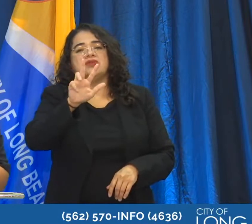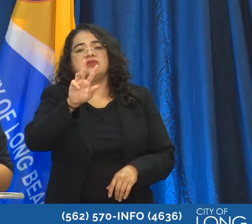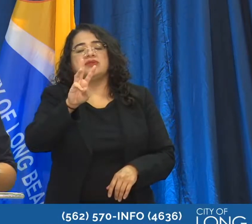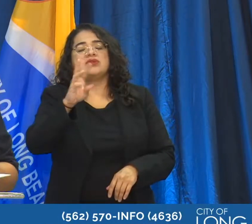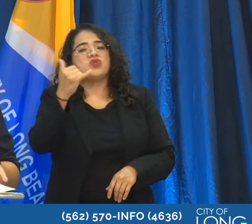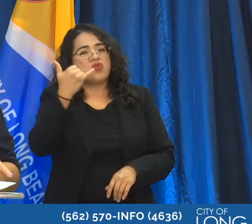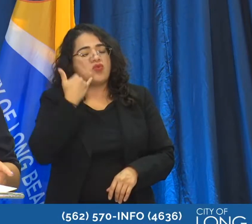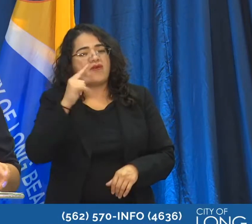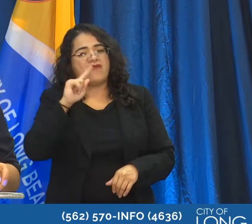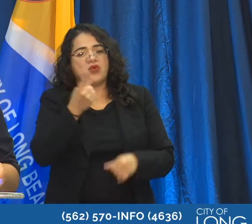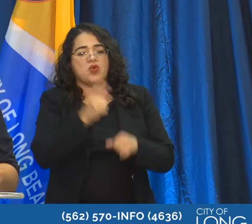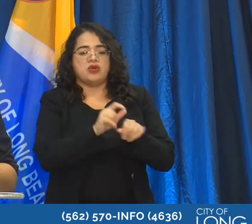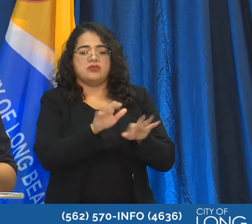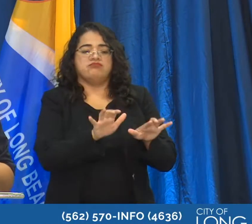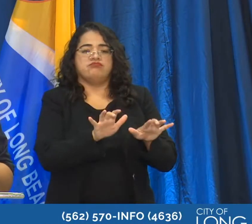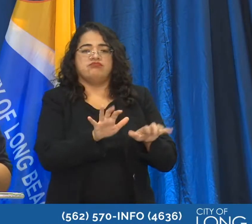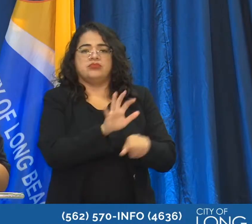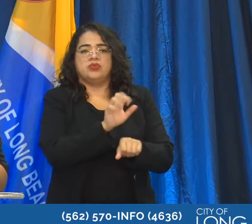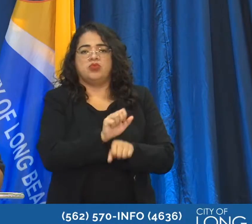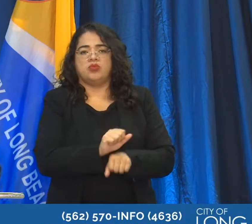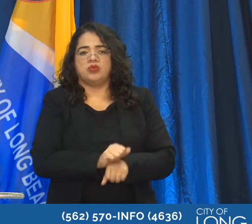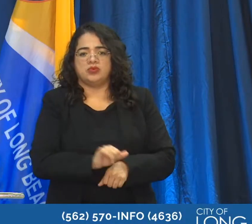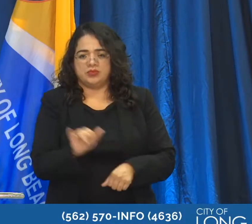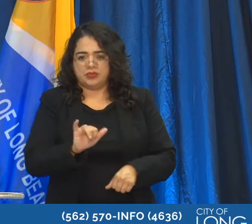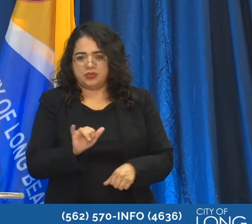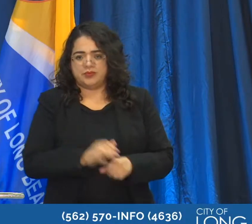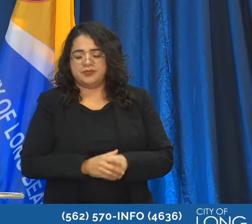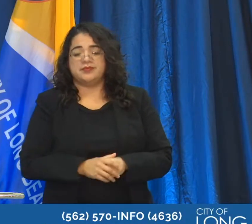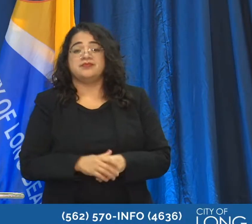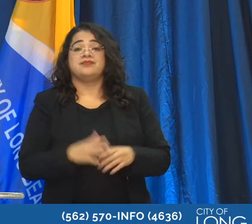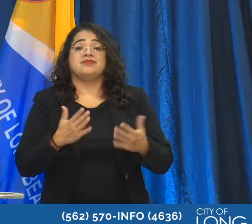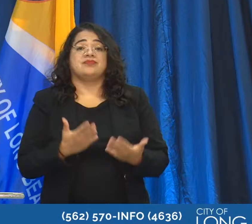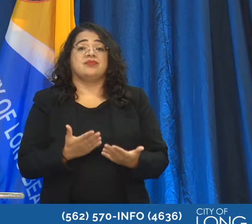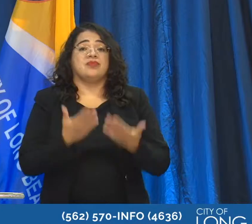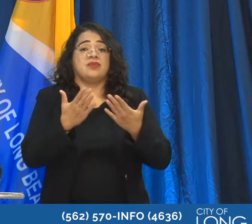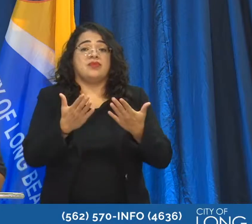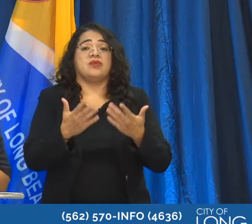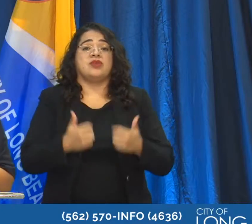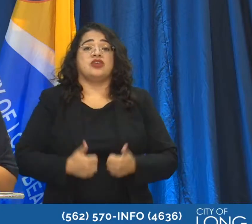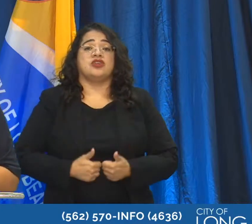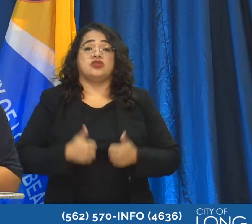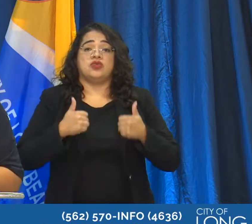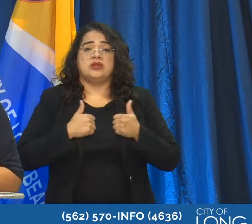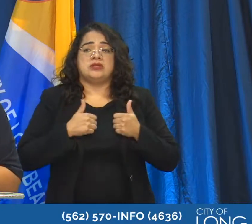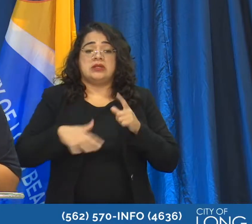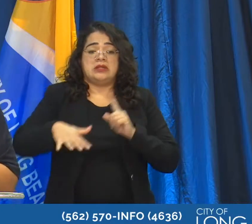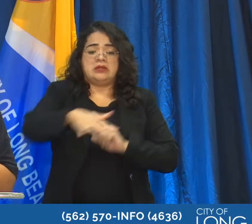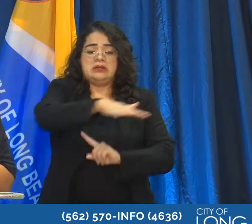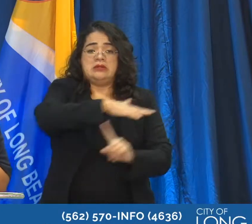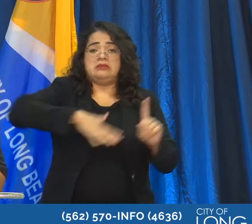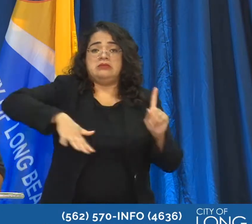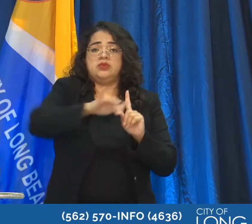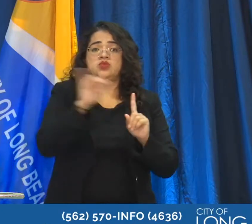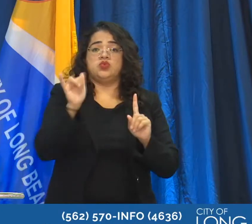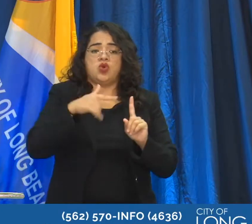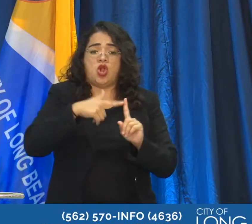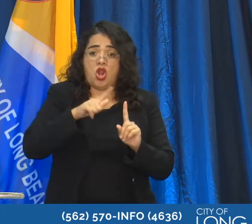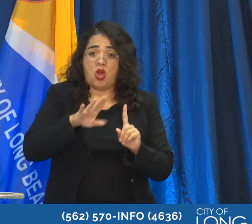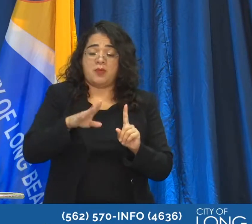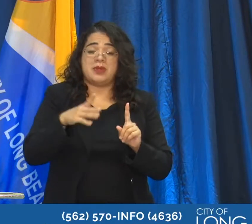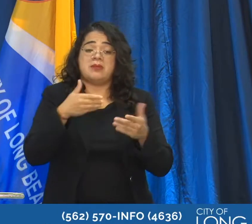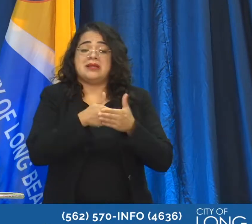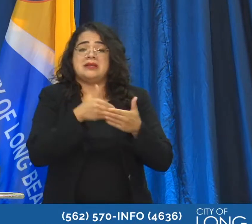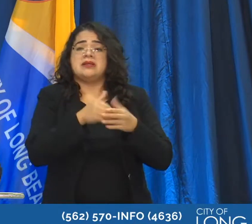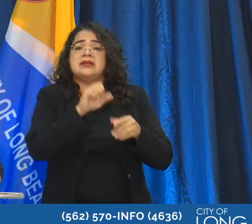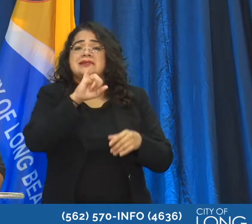562-570-4636. Además, también las pruebas solo vamos a ofrecerlas a los residentes que viven en Long Beach, en las ciudades cercanas